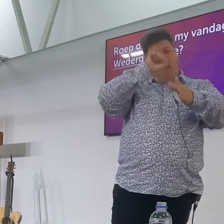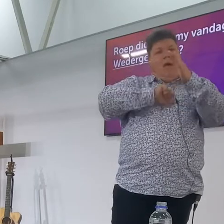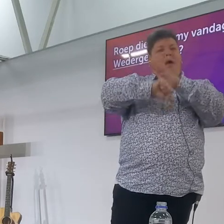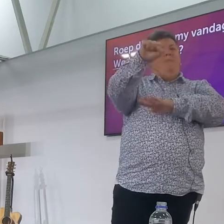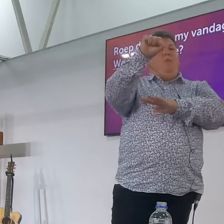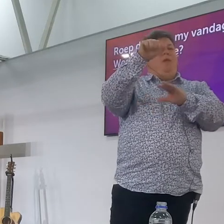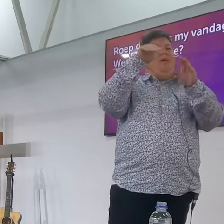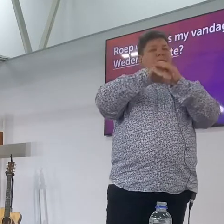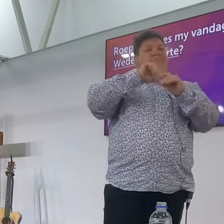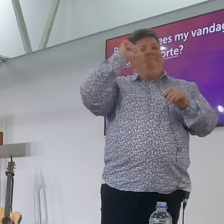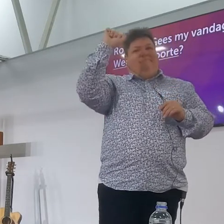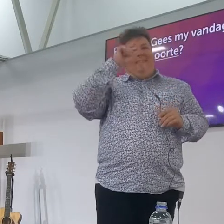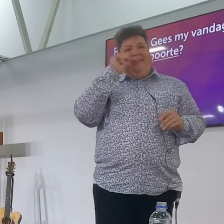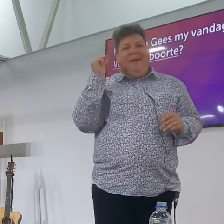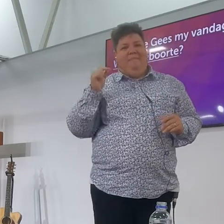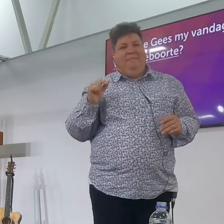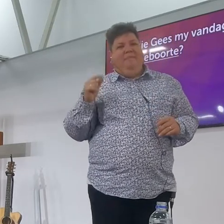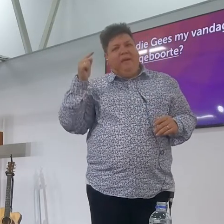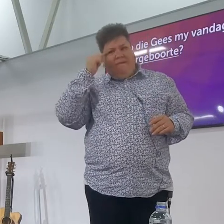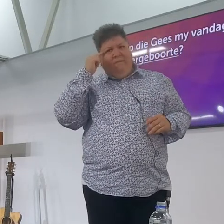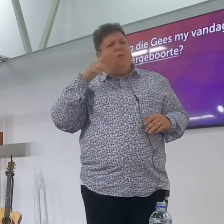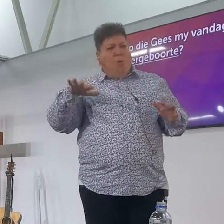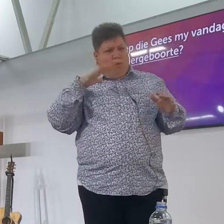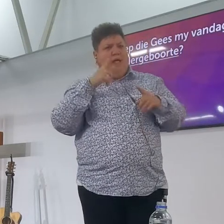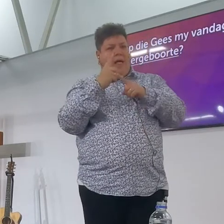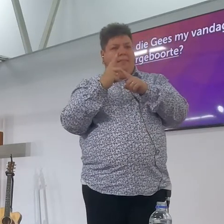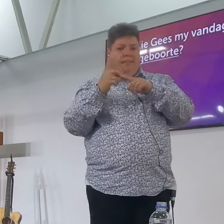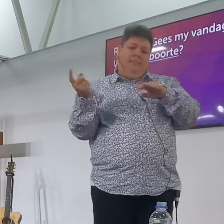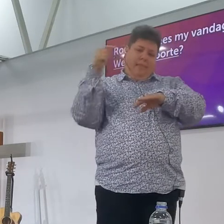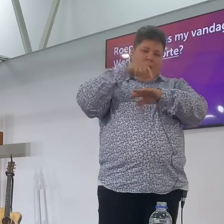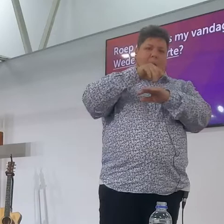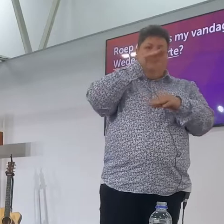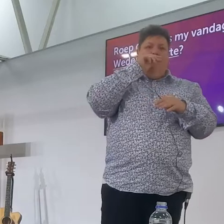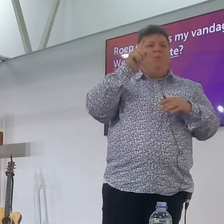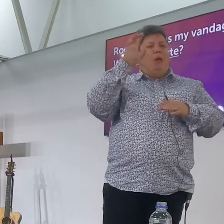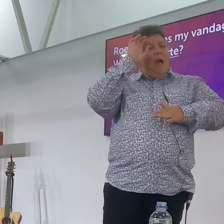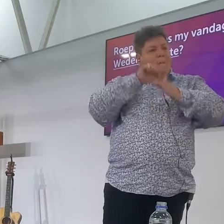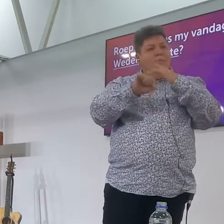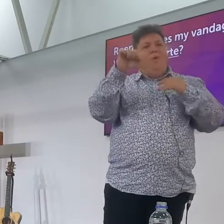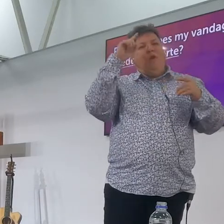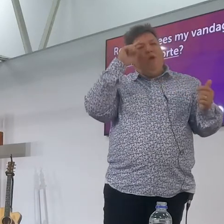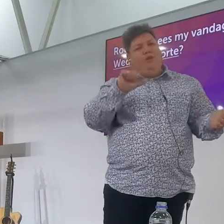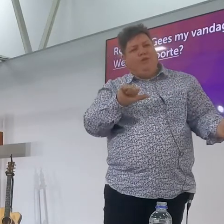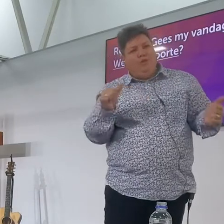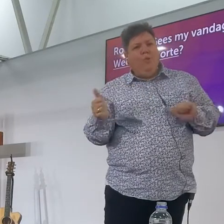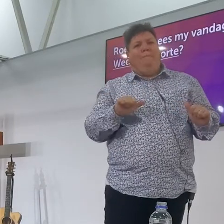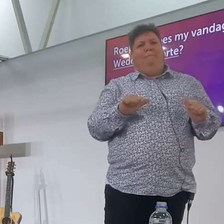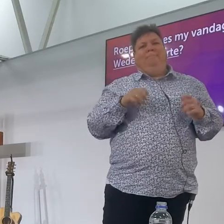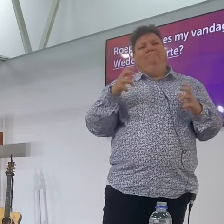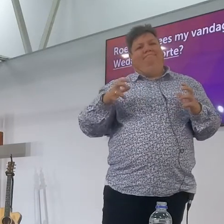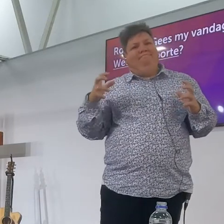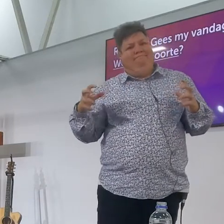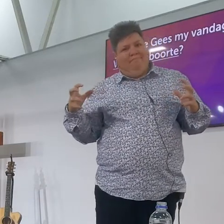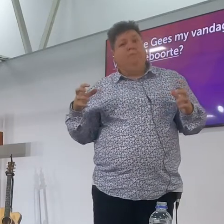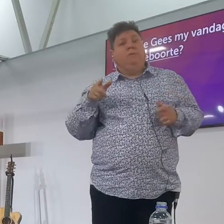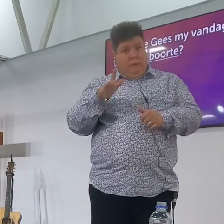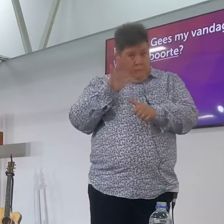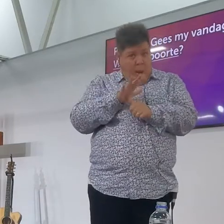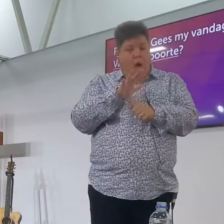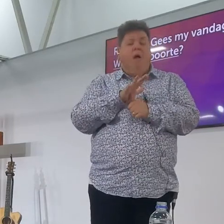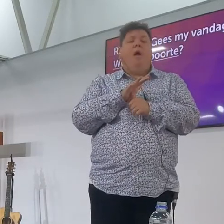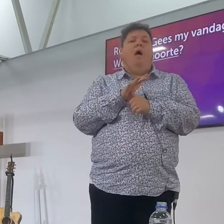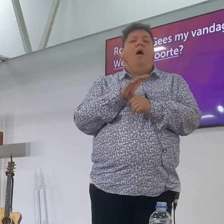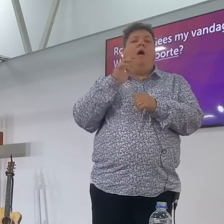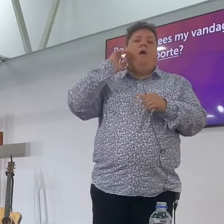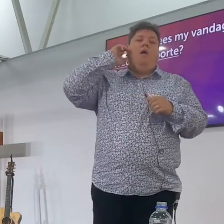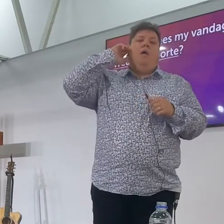beginpunt. Nou, ek weet ons kom gereeld by hierdie punt terug, maar solank daar mense hier sit wat ek 'n vermoede het nog nie oorgegee aan die Here nie, nog